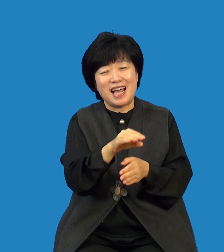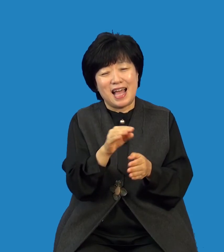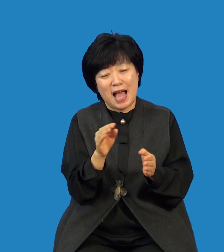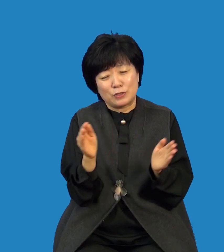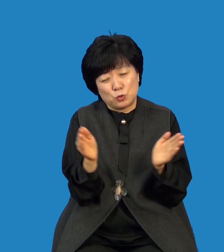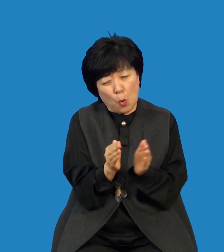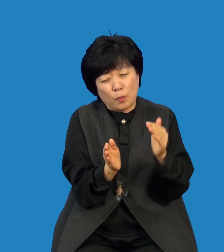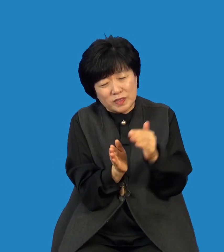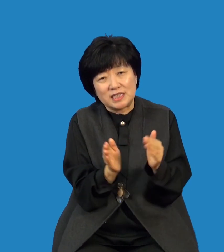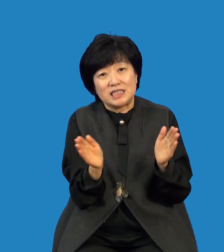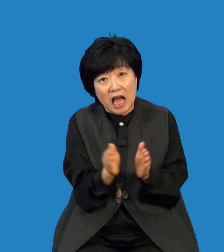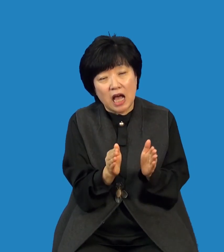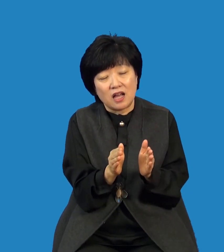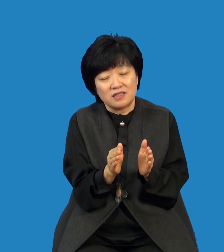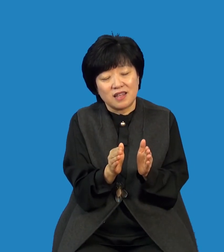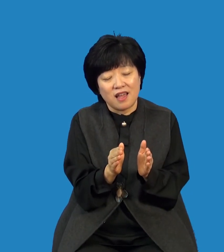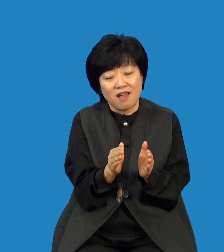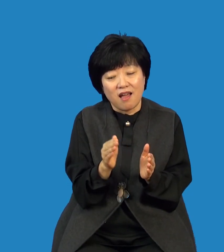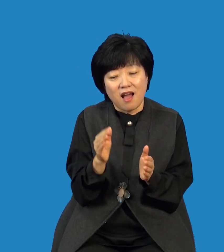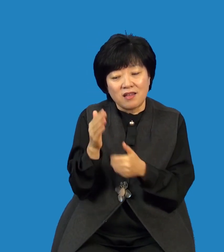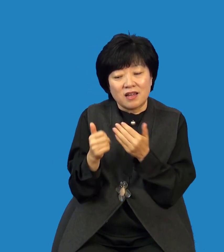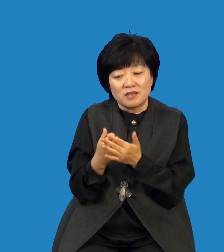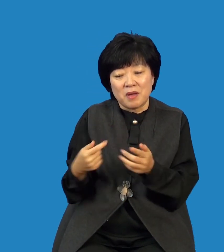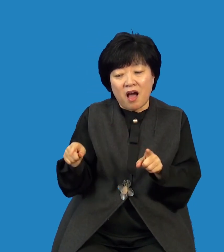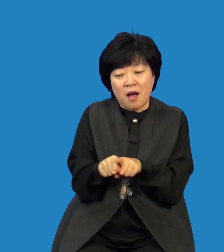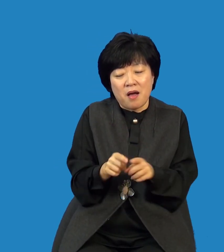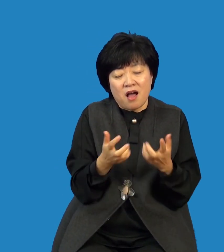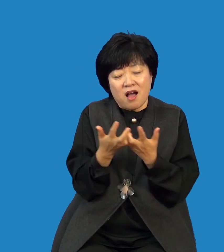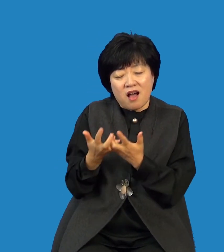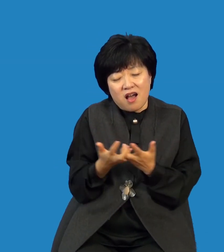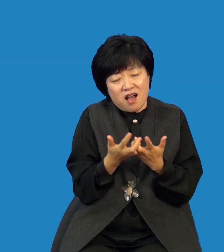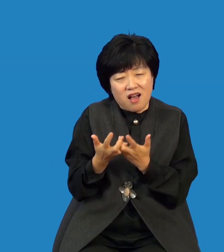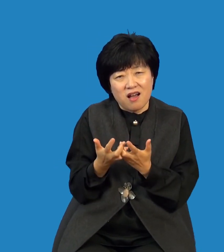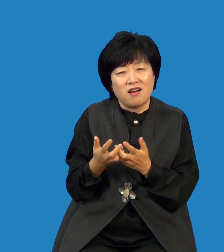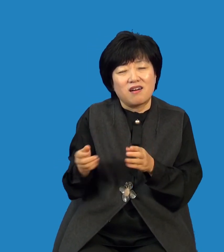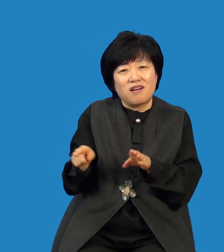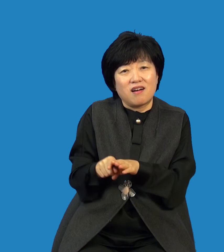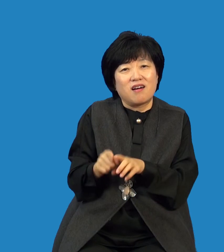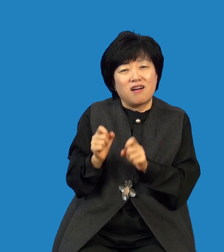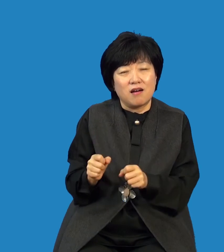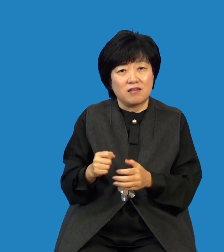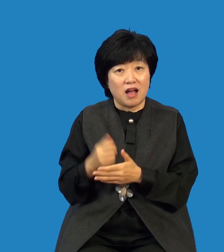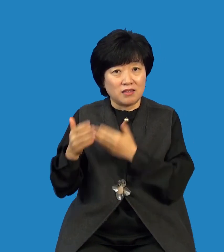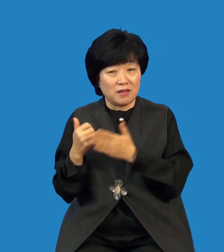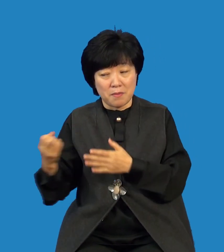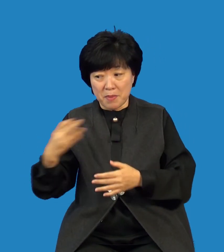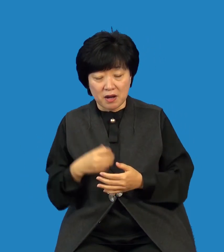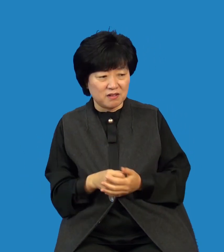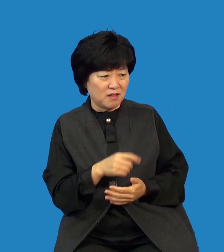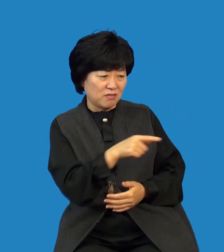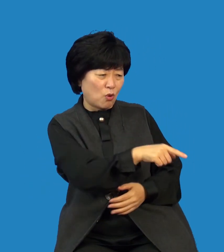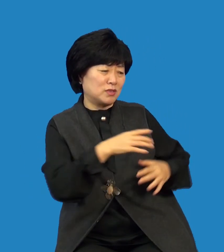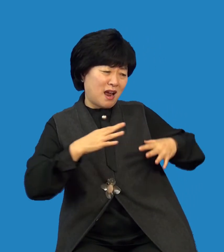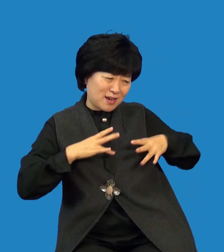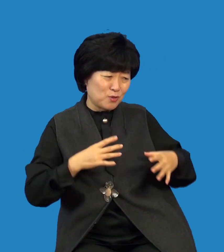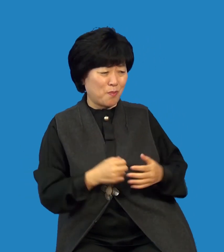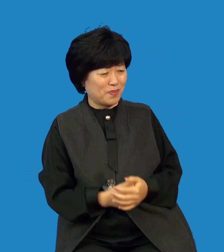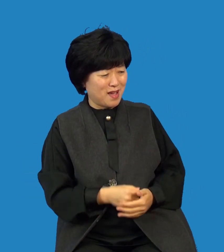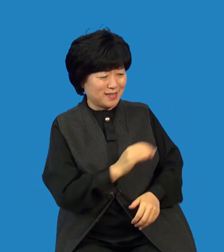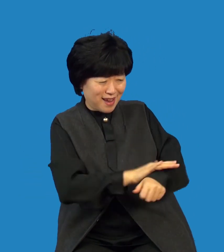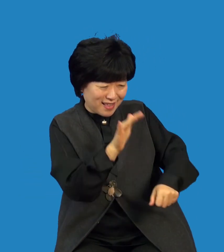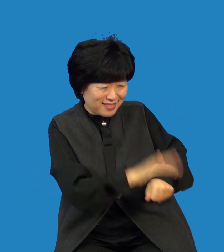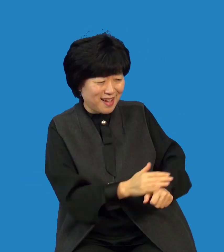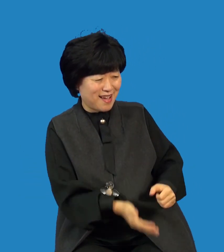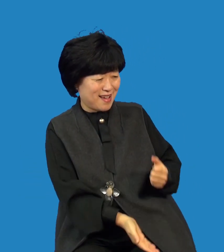이제 그러면서 하나님께서 소근소근 말씀하시는데, 너무 하나님이 기뻐하시고 너무 하여간 너를 자랑스러워하시고 막 이런. 그래서 제가 차를 몰고 오면서